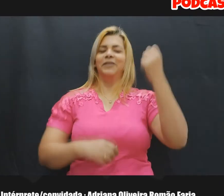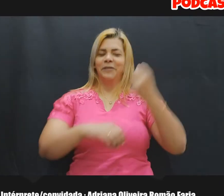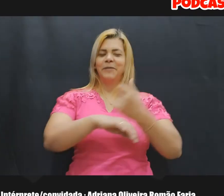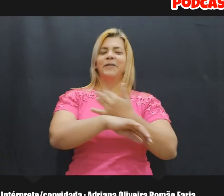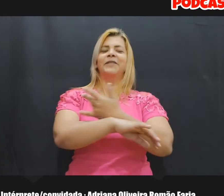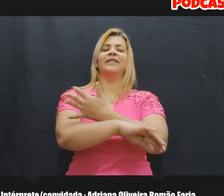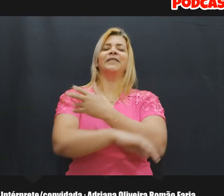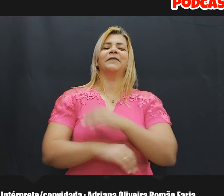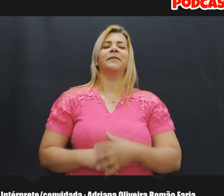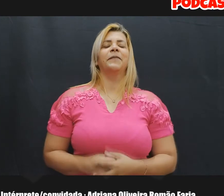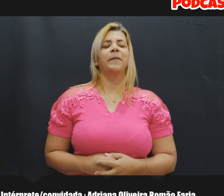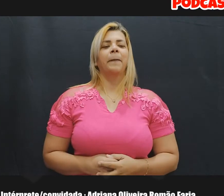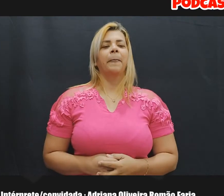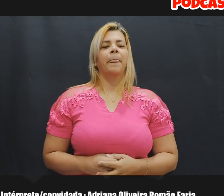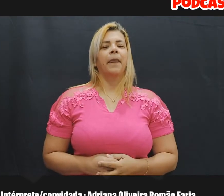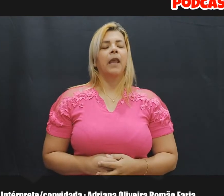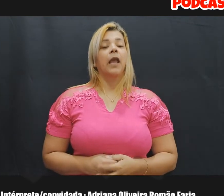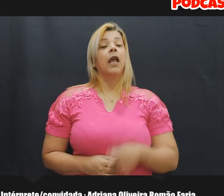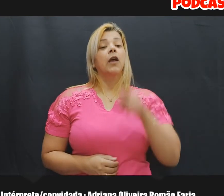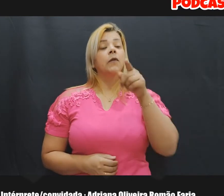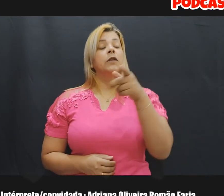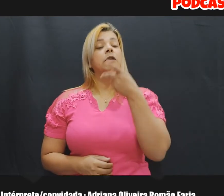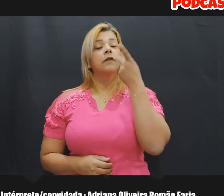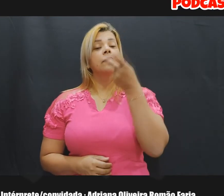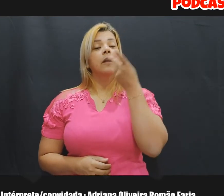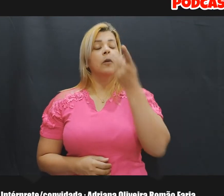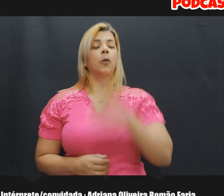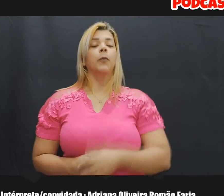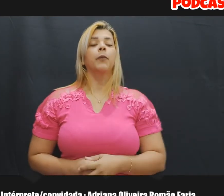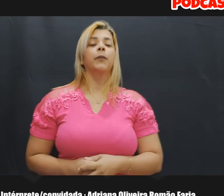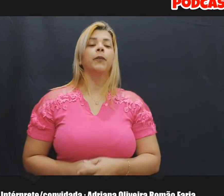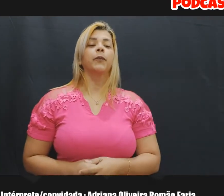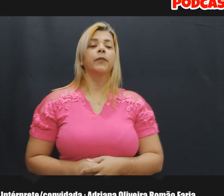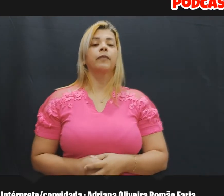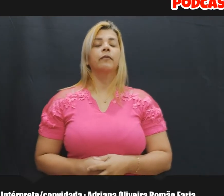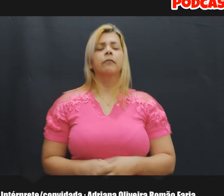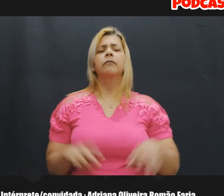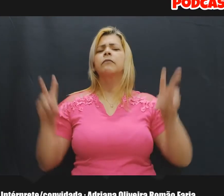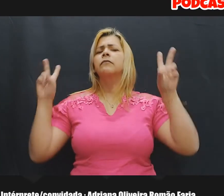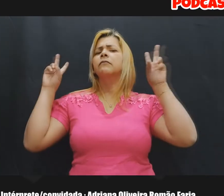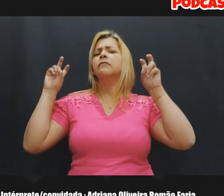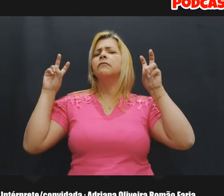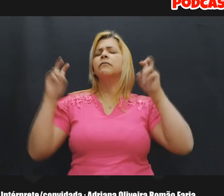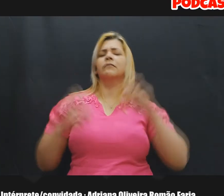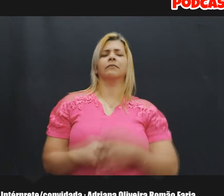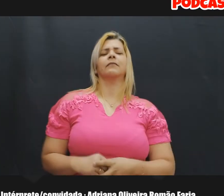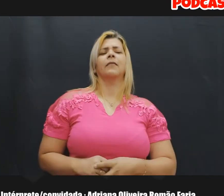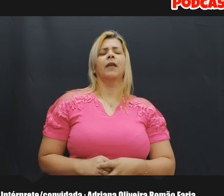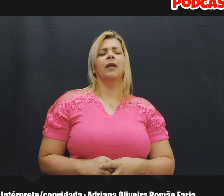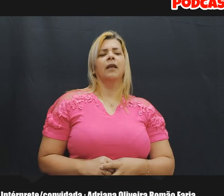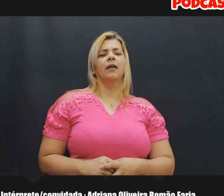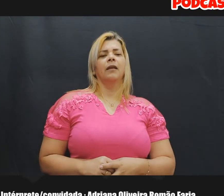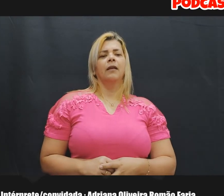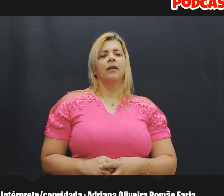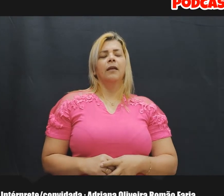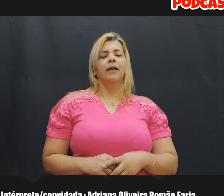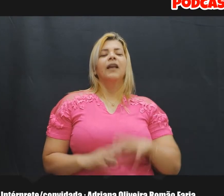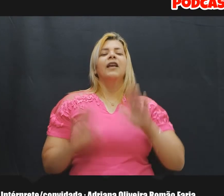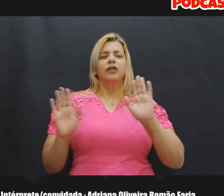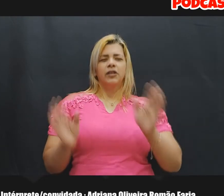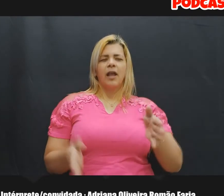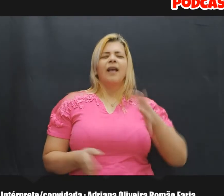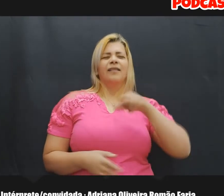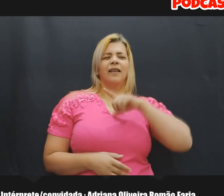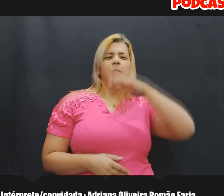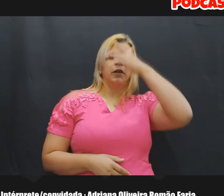emocionante. Professora, a senhora tocou num ponto interessante que é com relação ao termo que se usa para a pessoa surda, né? Nós já ouvimos falar algumas